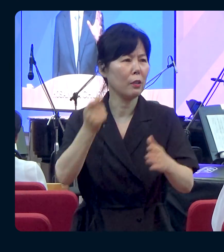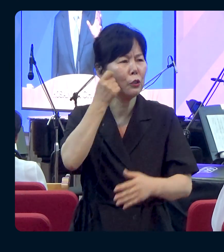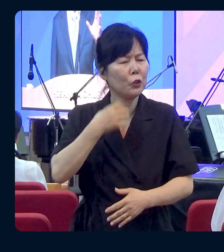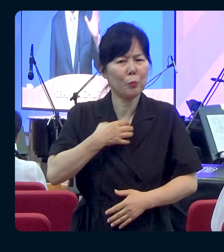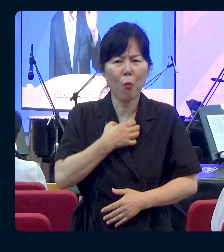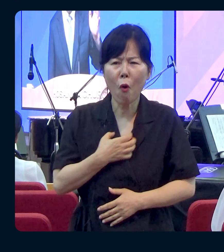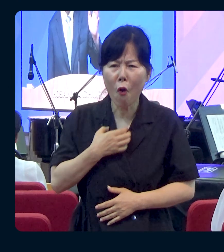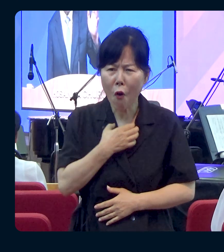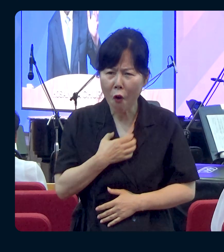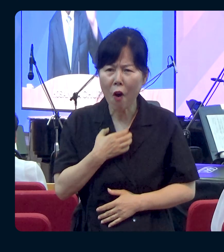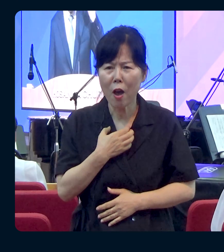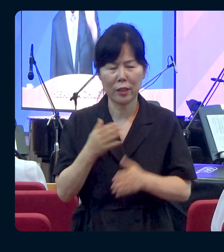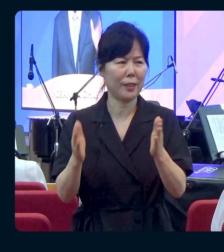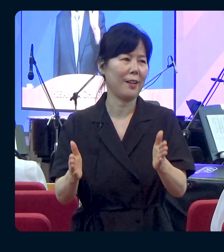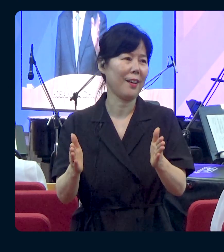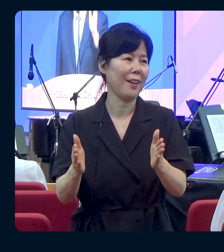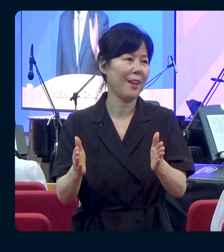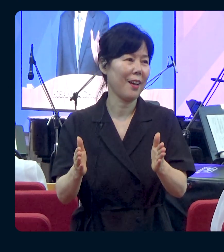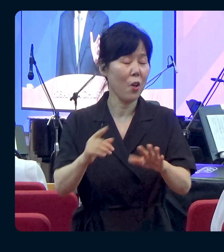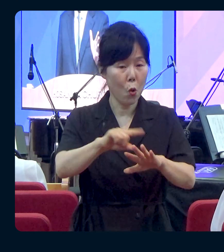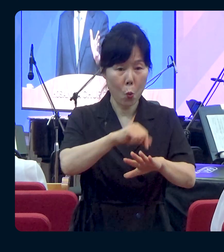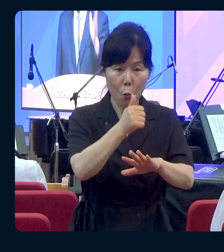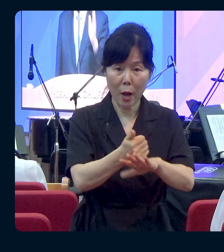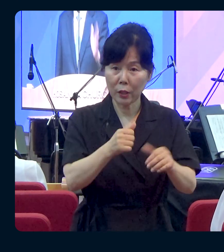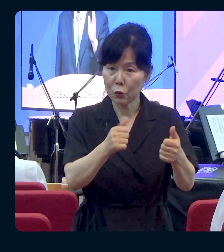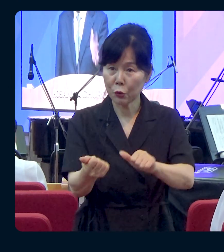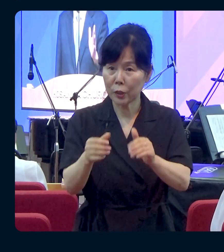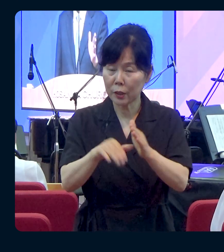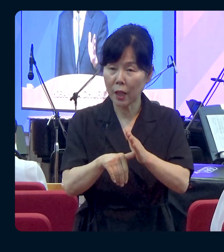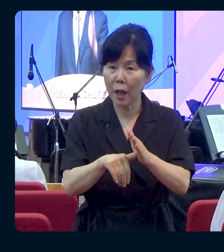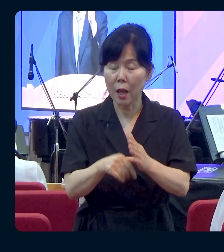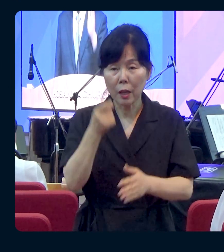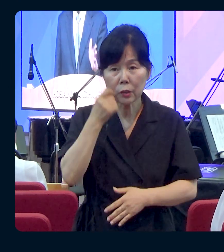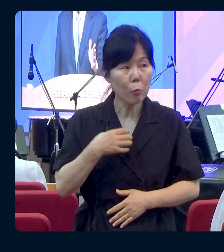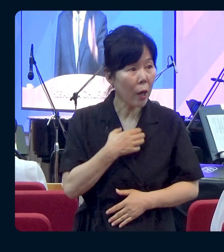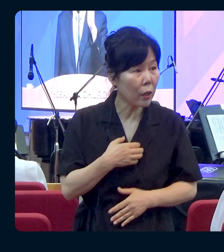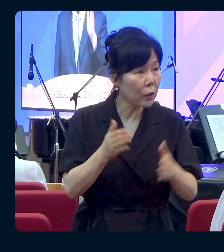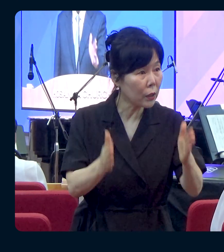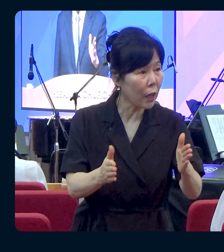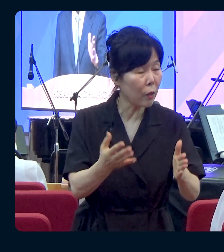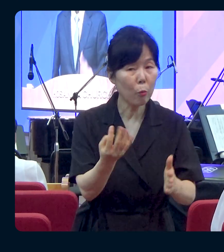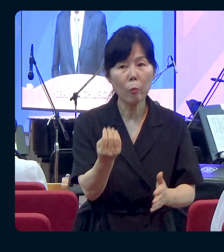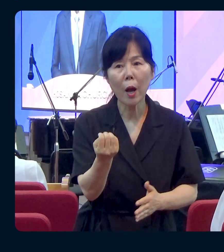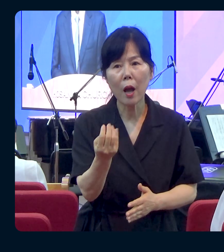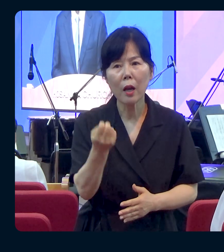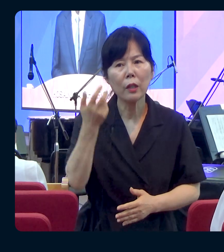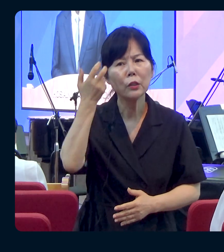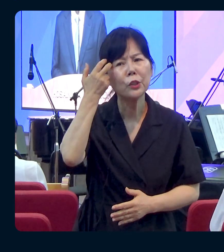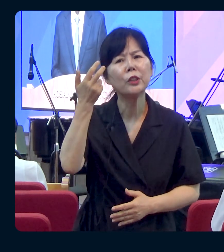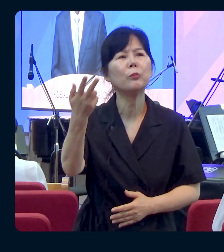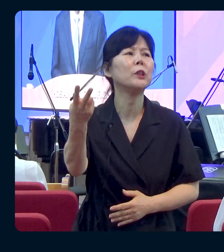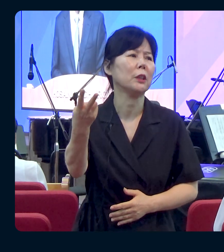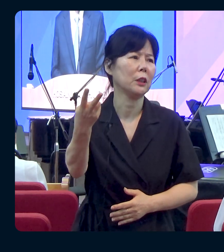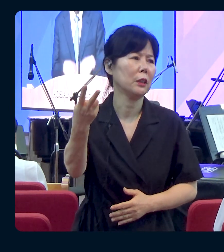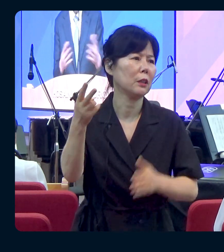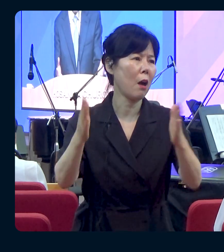이것도 엄청난 거예요. 왜냐하면요, 바로가 죽었을 때 얼마 동안 곡을 하느냐? 72일 동안 곡을